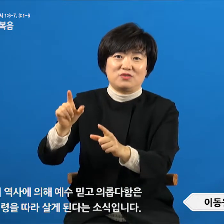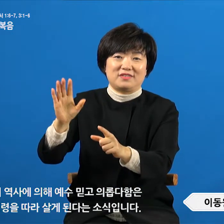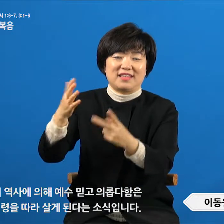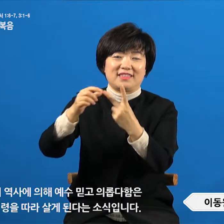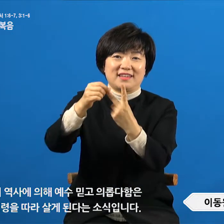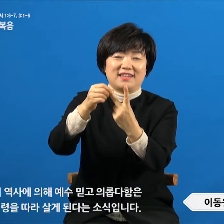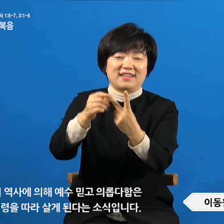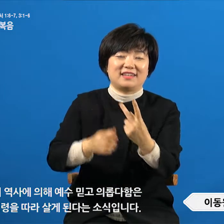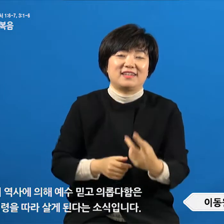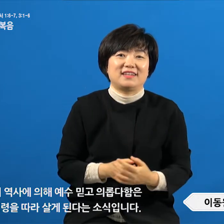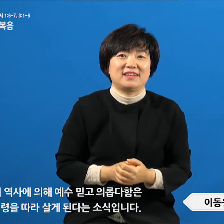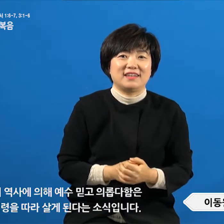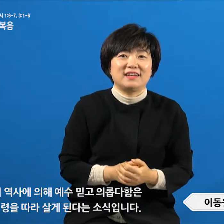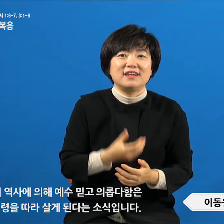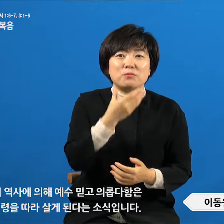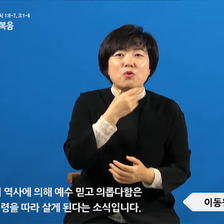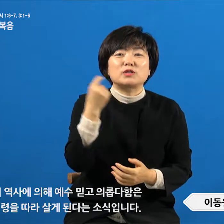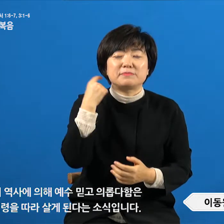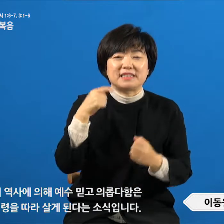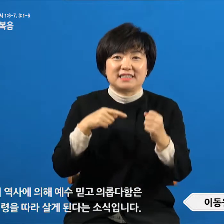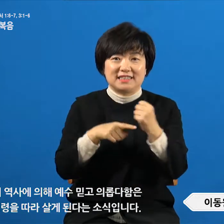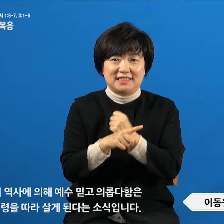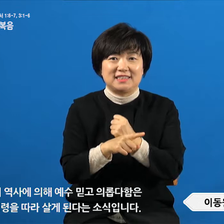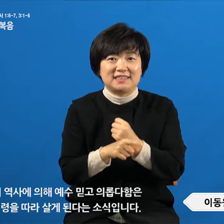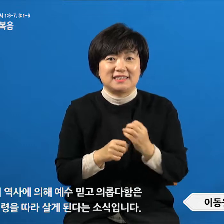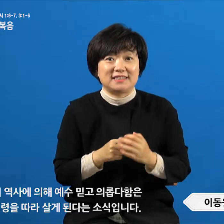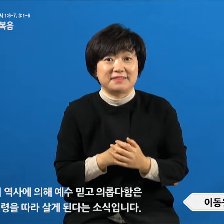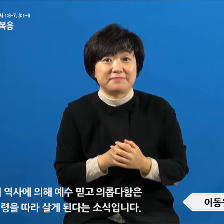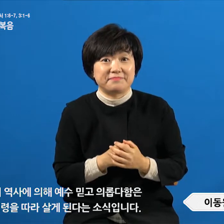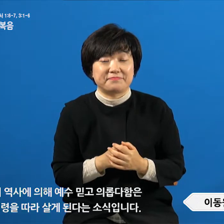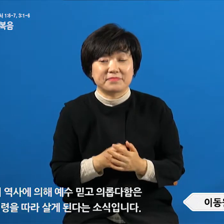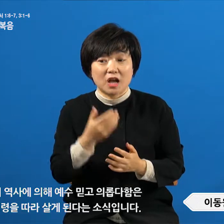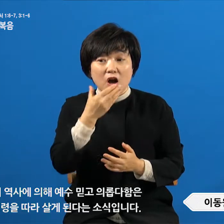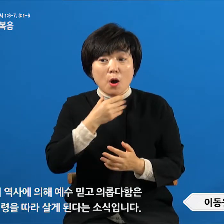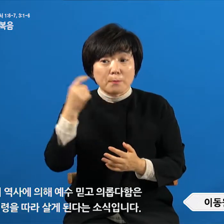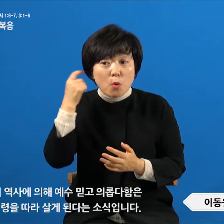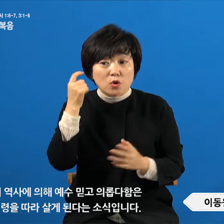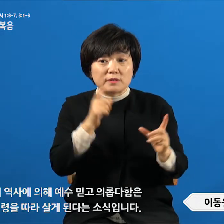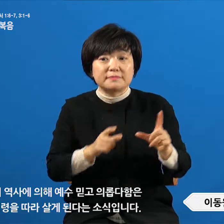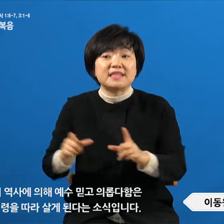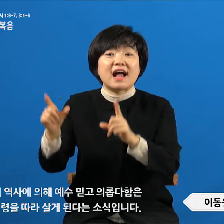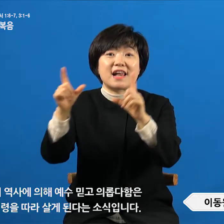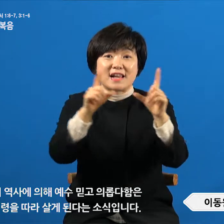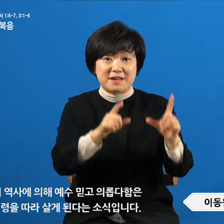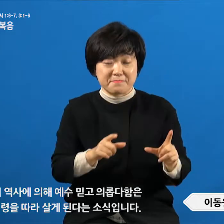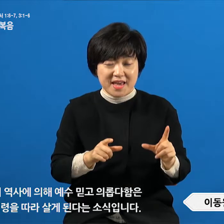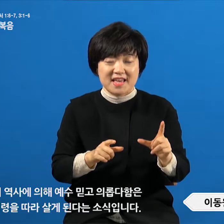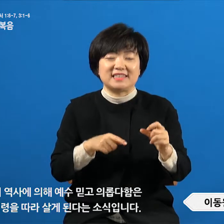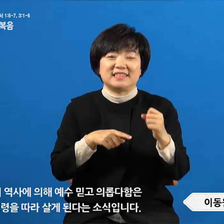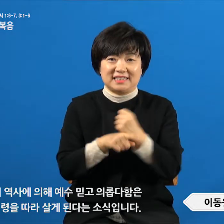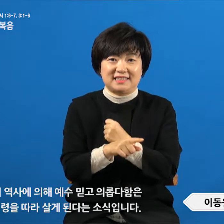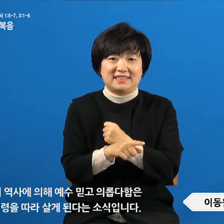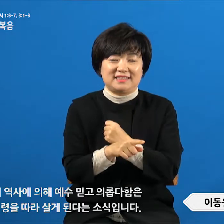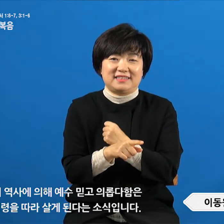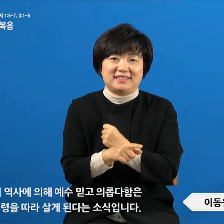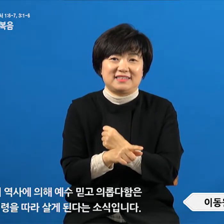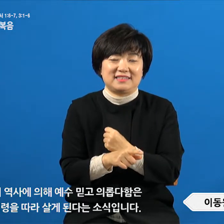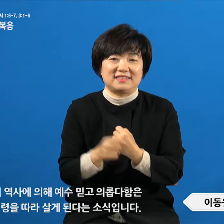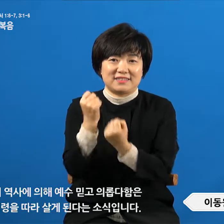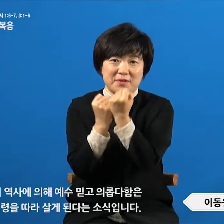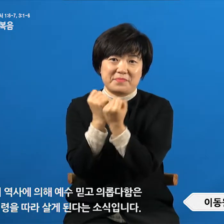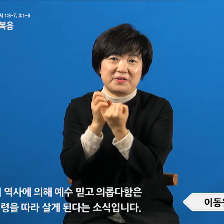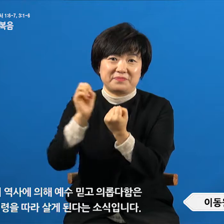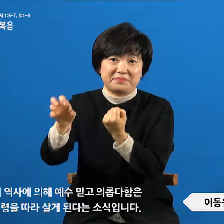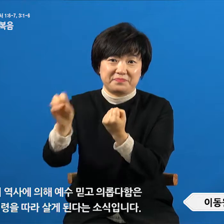소식. 이게 복음이라는 것이에요. 혹은 이것이 복음적 삶의 본질이라는 것이에요. 바울은 이어서 이제